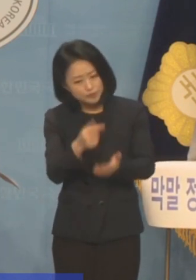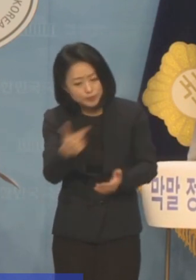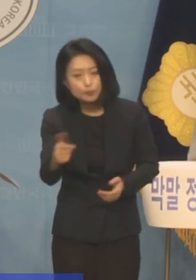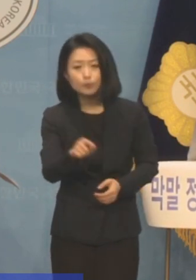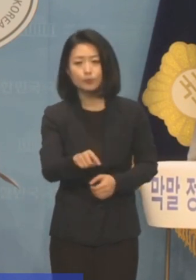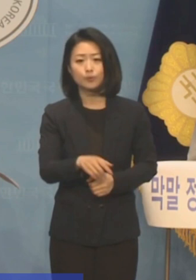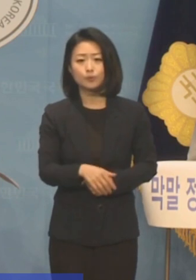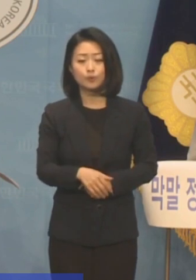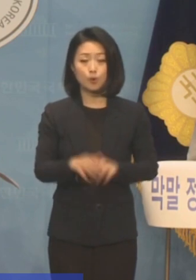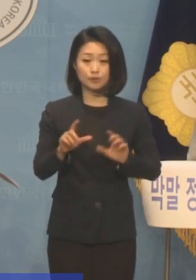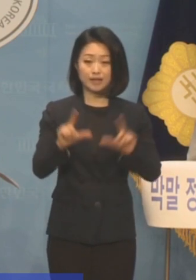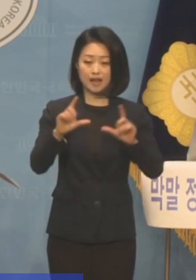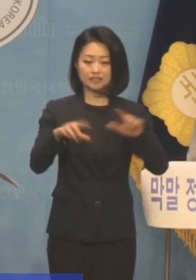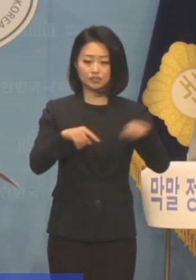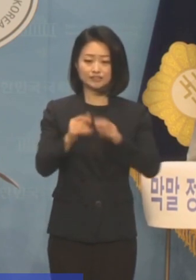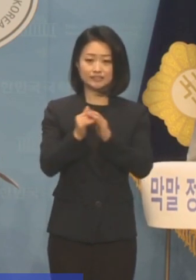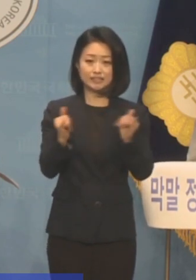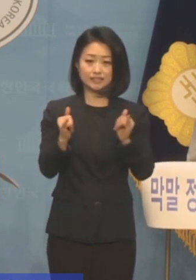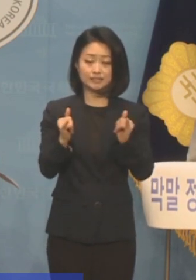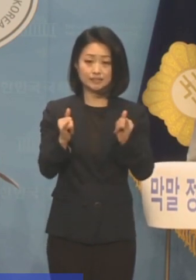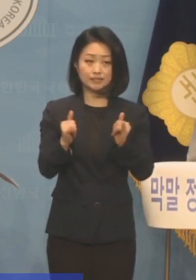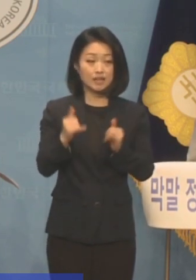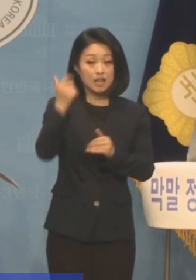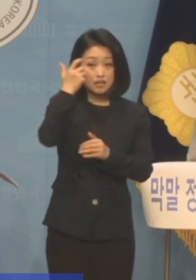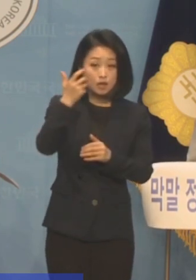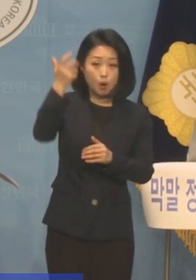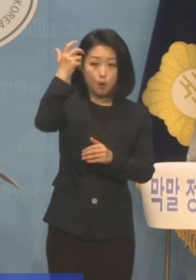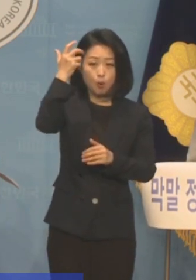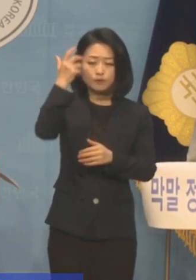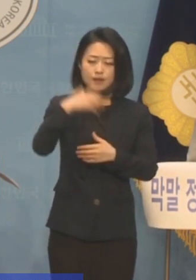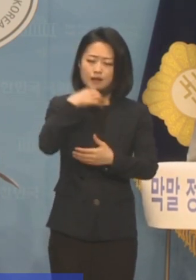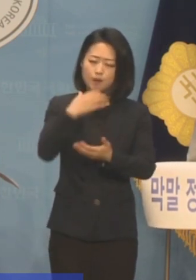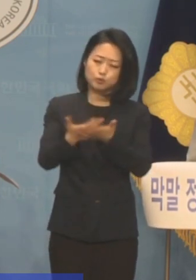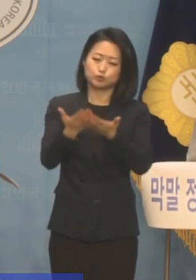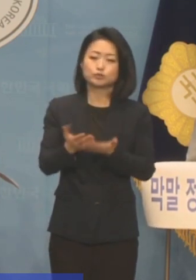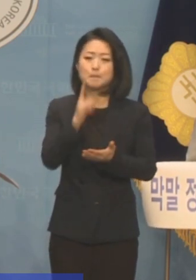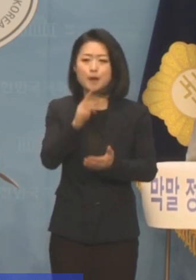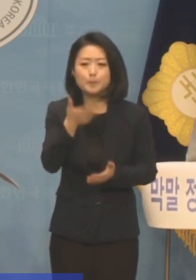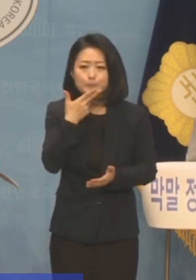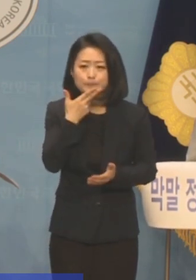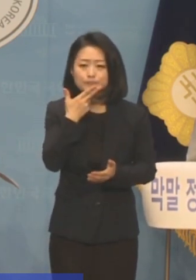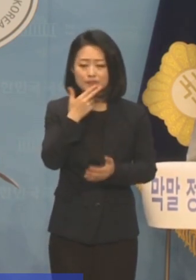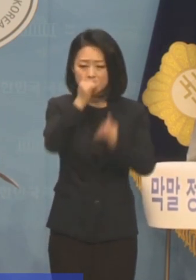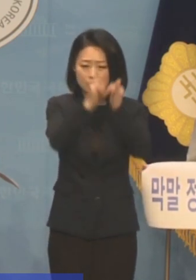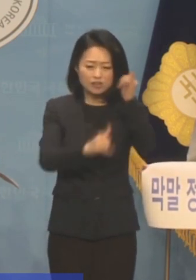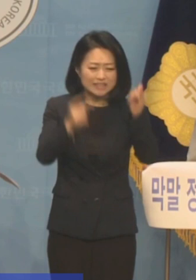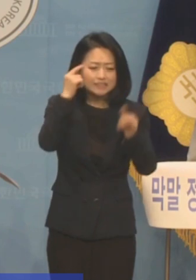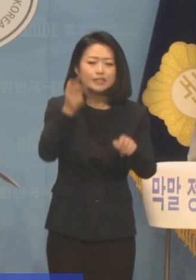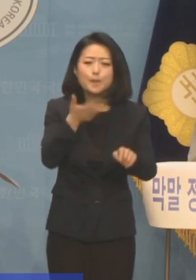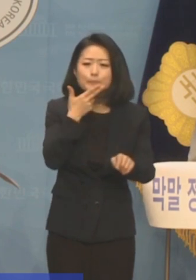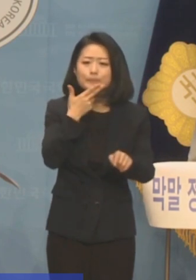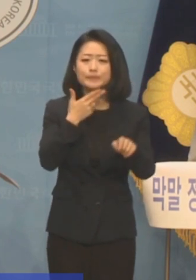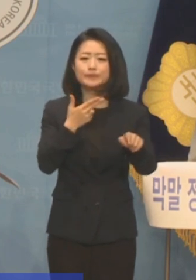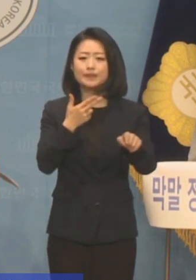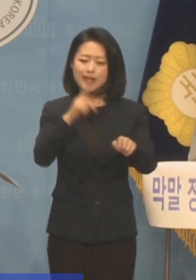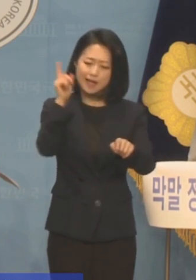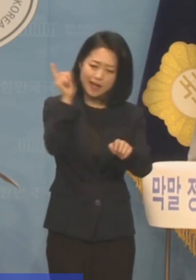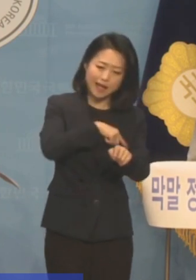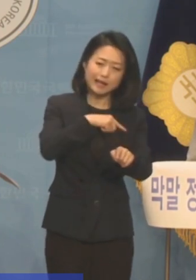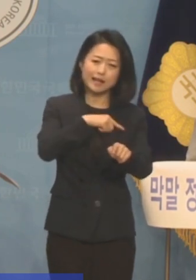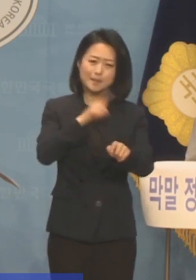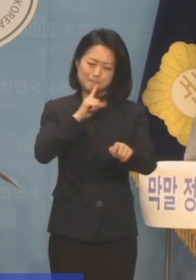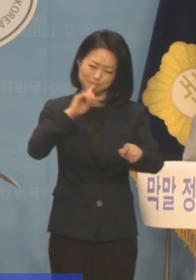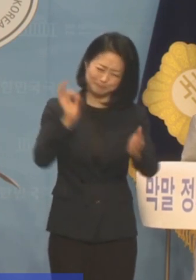합니다 오늘날 정치권에서 영혼을 울리는 명언은 없고 역사 의식도 품격도 찾아볼 수 없는 악하고